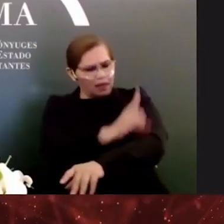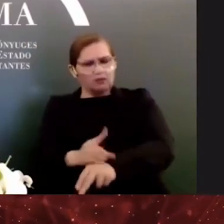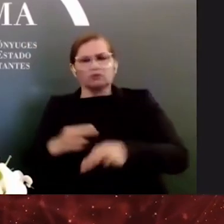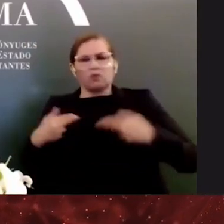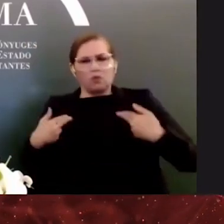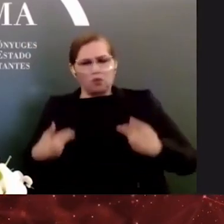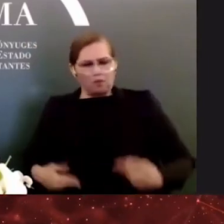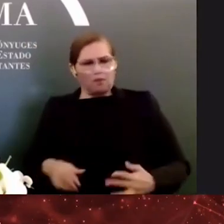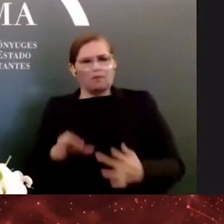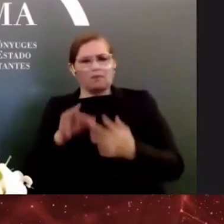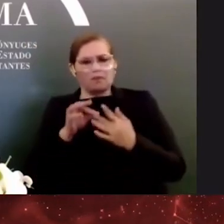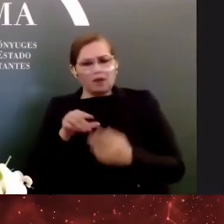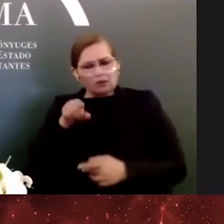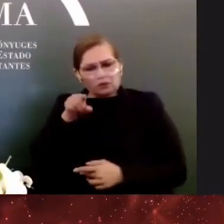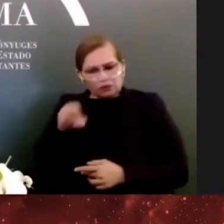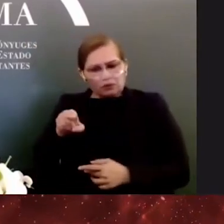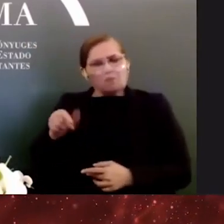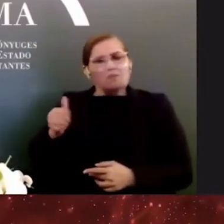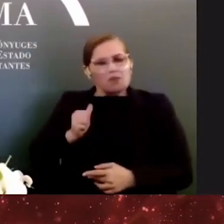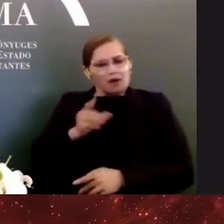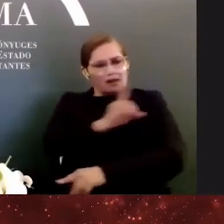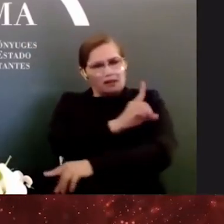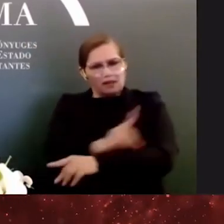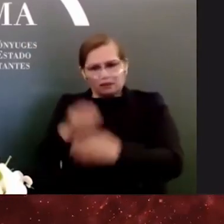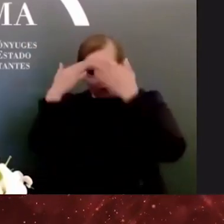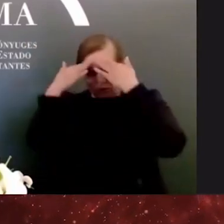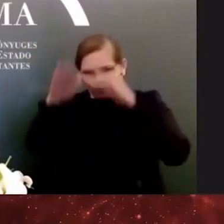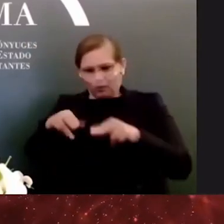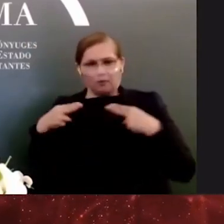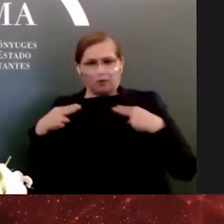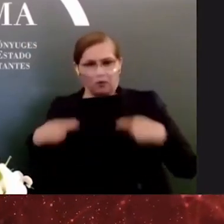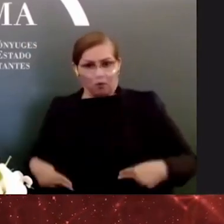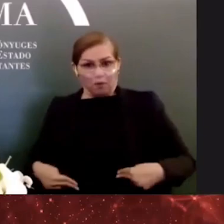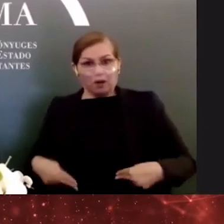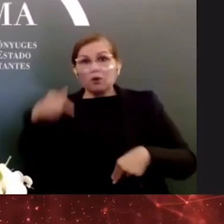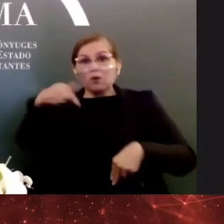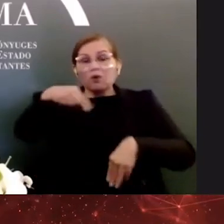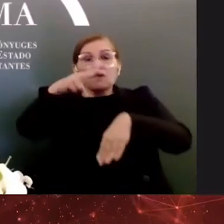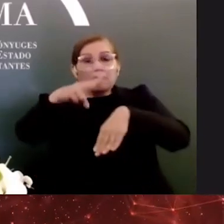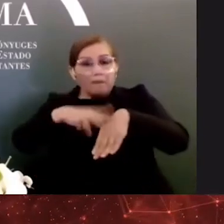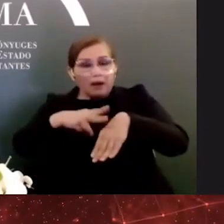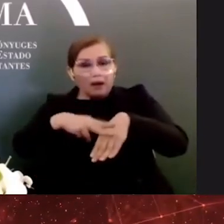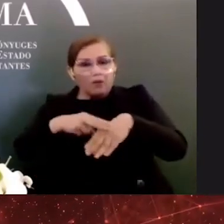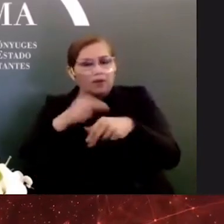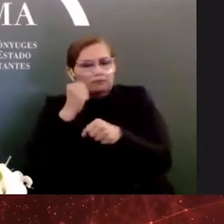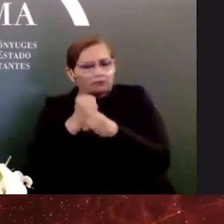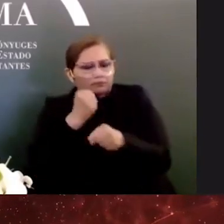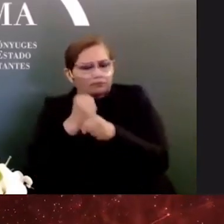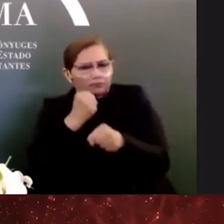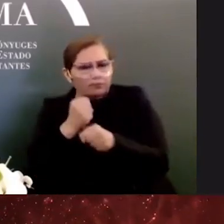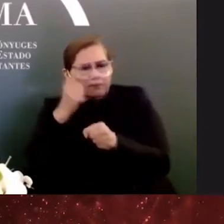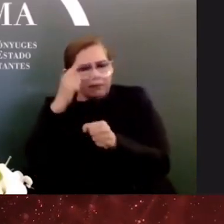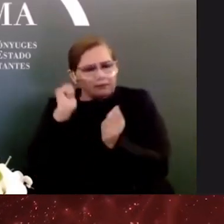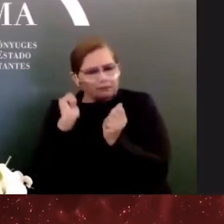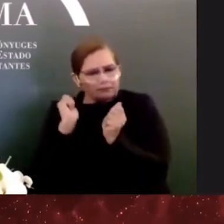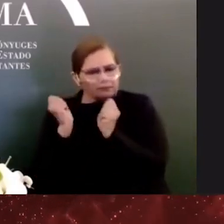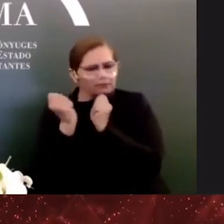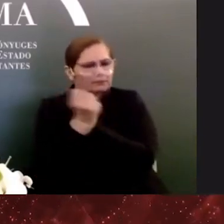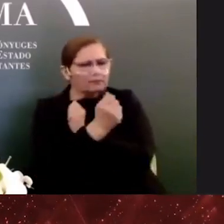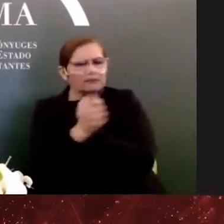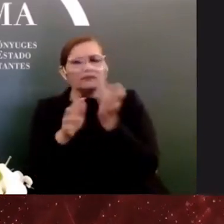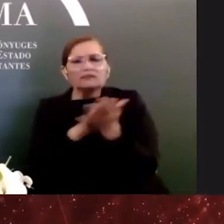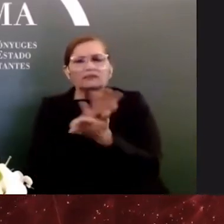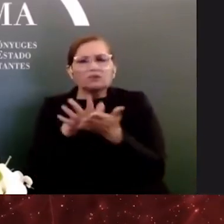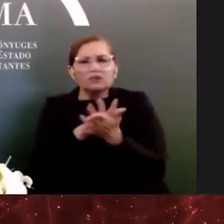fundamental, es su derecho humano. Hoy en Paraguay estamos trabajando para cambiar la realidad de las